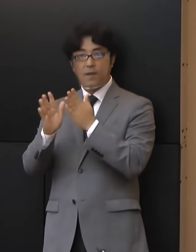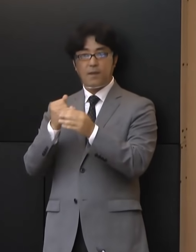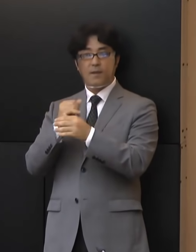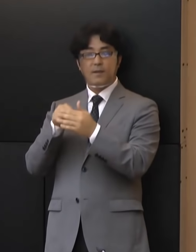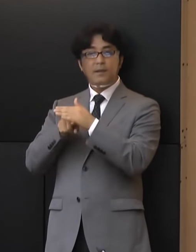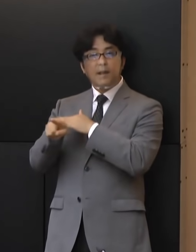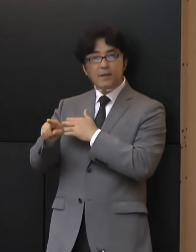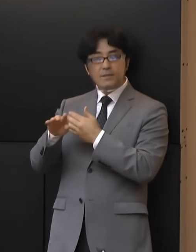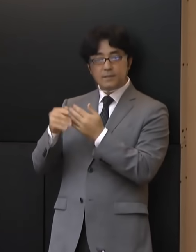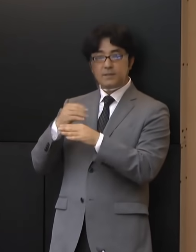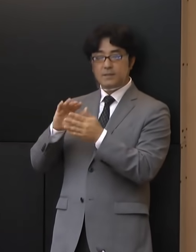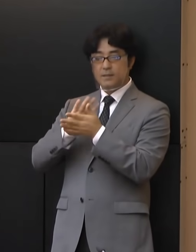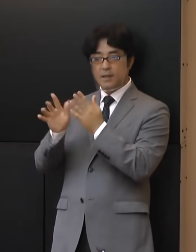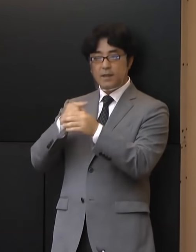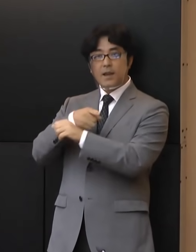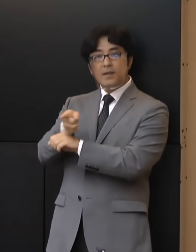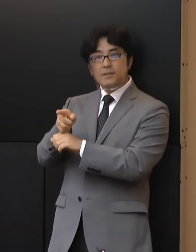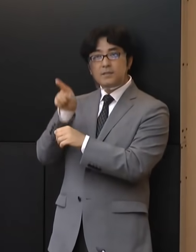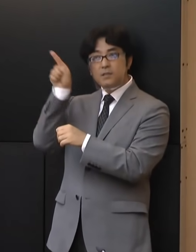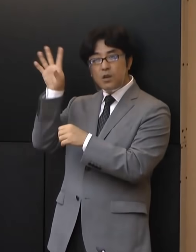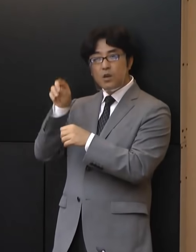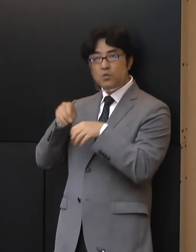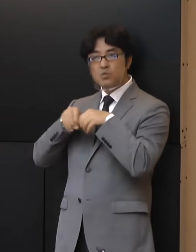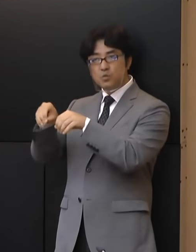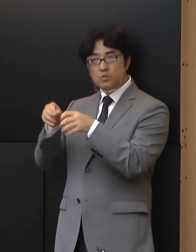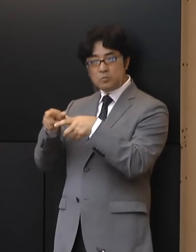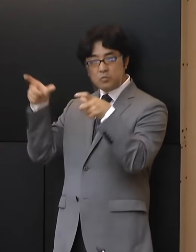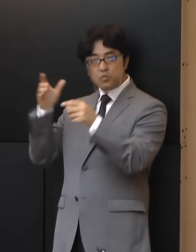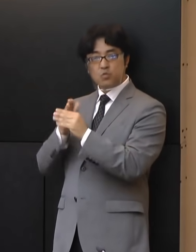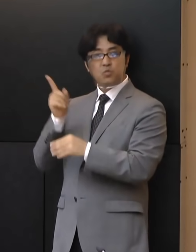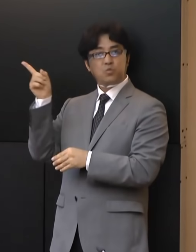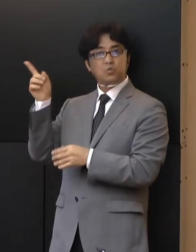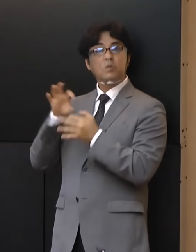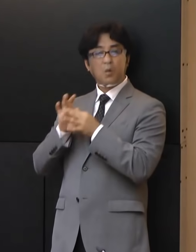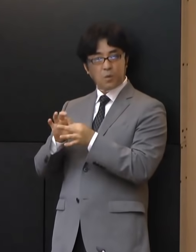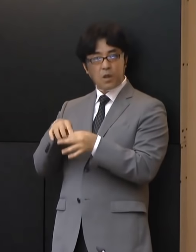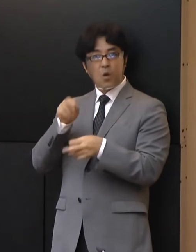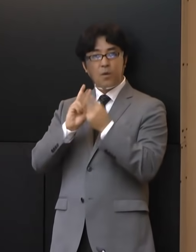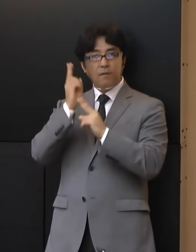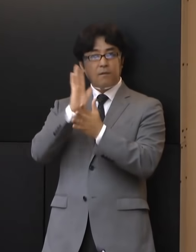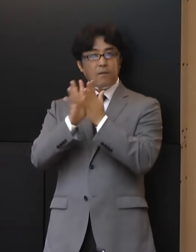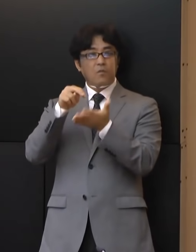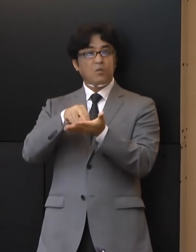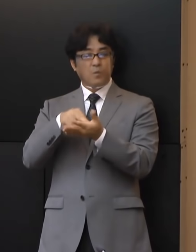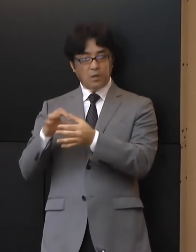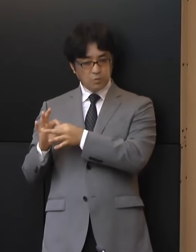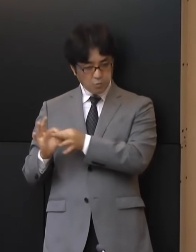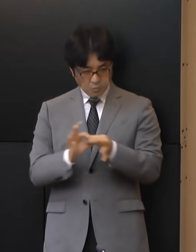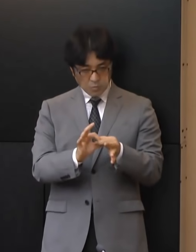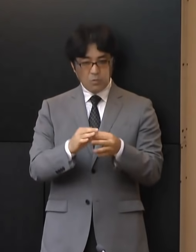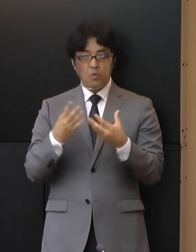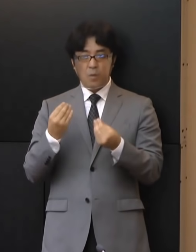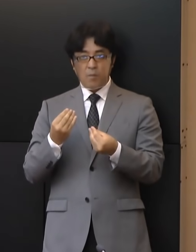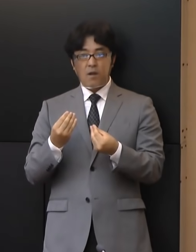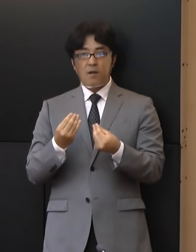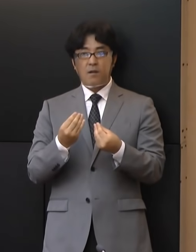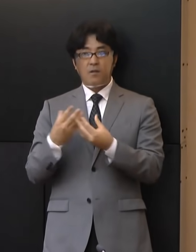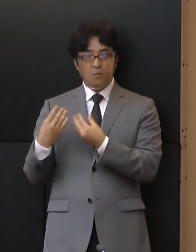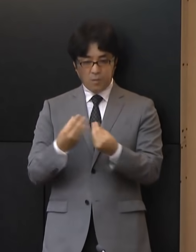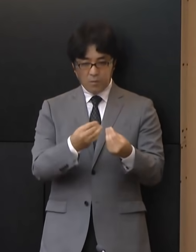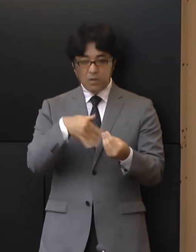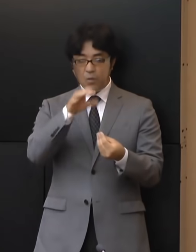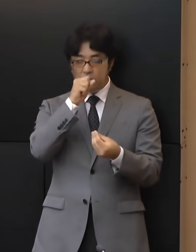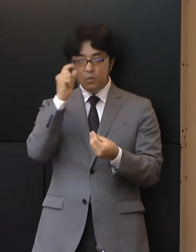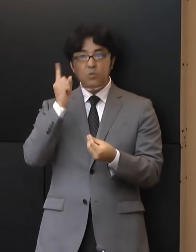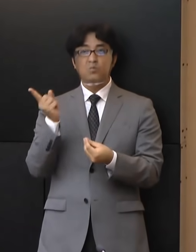このウイルスが流行している状況においては引き続き、取っていく必要があるというふうに考えております。ですからこの3つのフェーズ全て